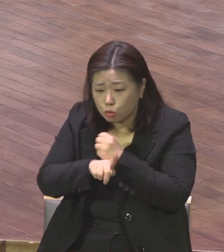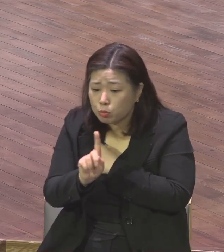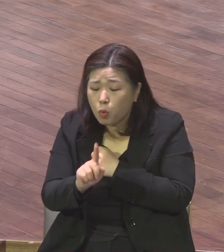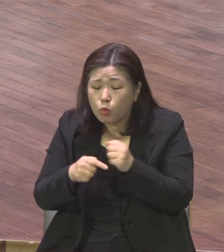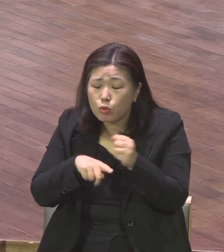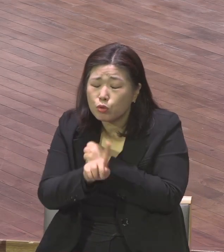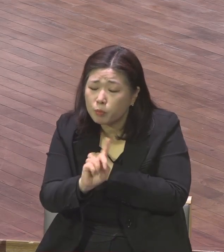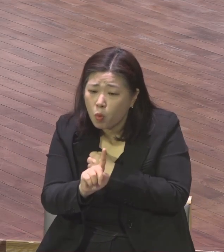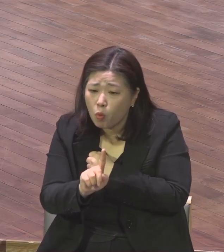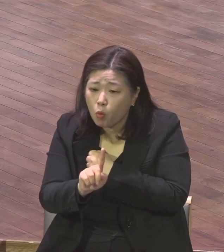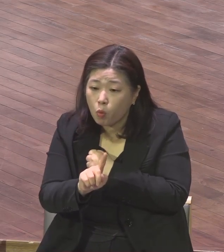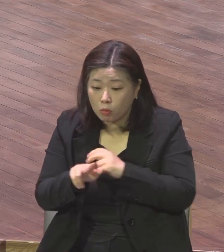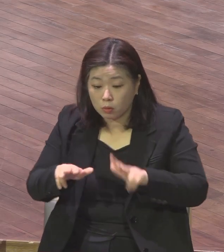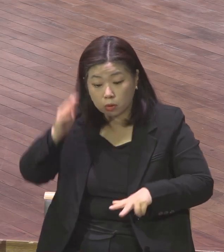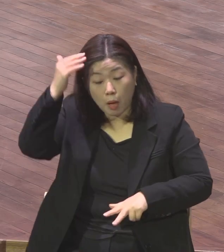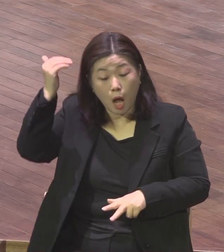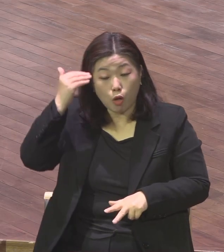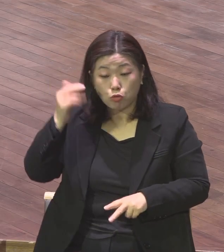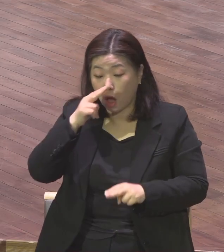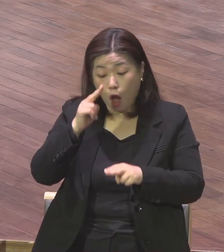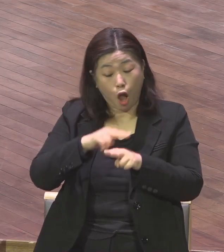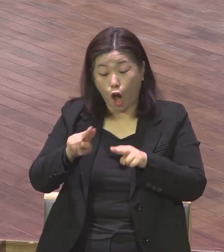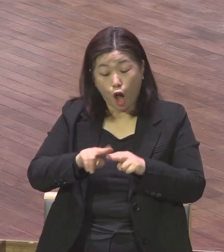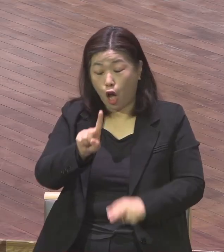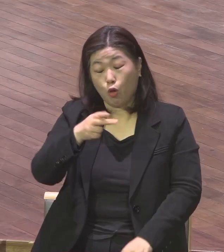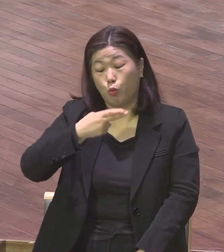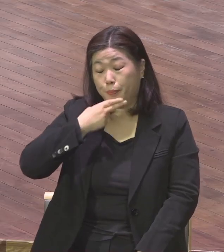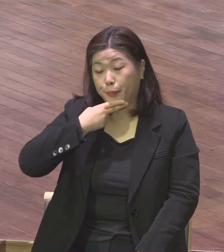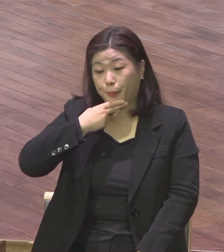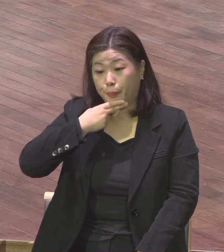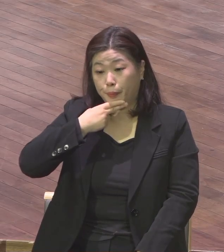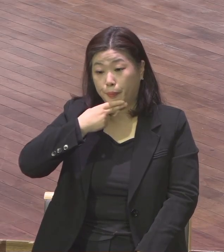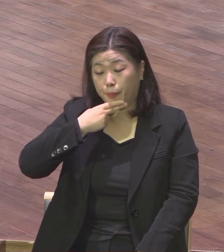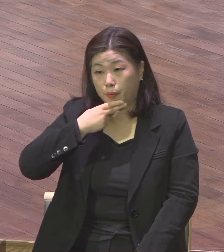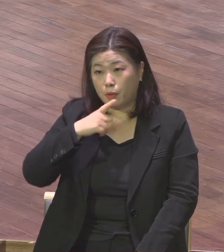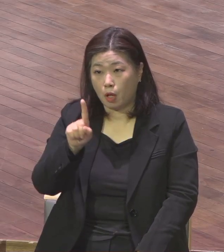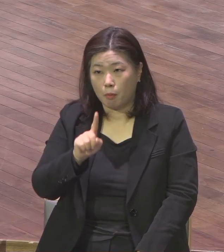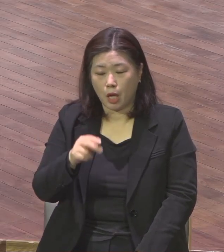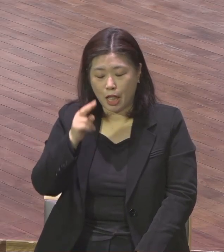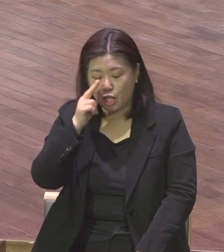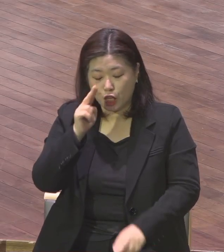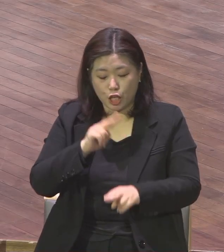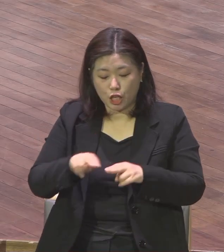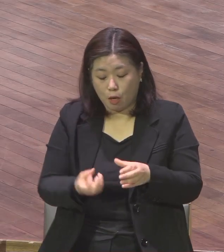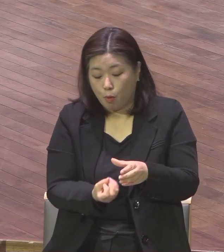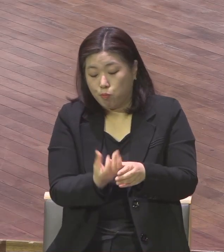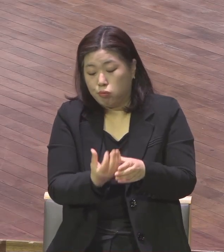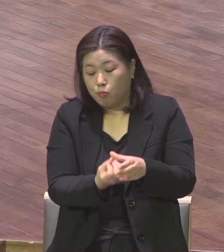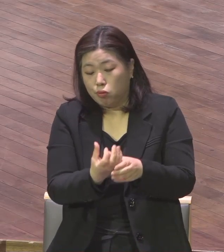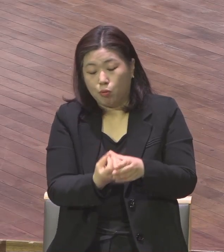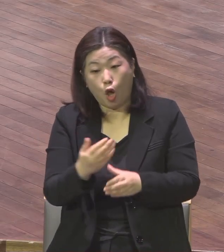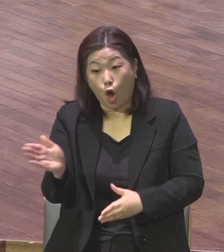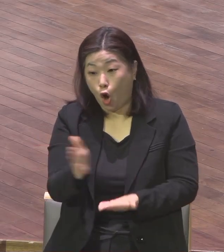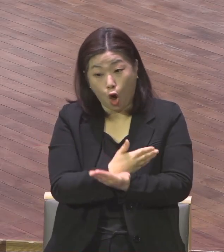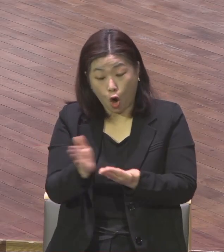나라인데 하나님 지혜를 줘가지고 세계에서 기름 수출 9위예요. 9위